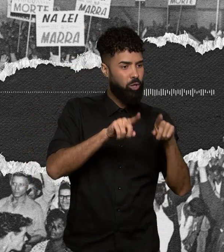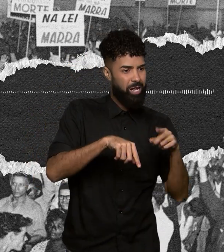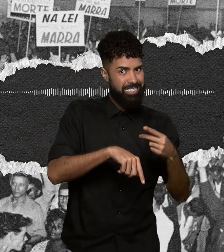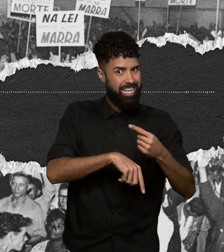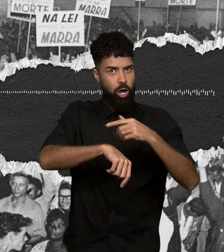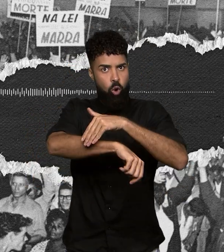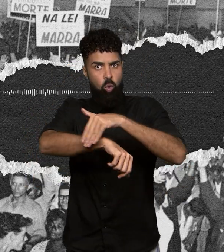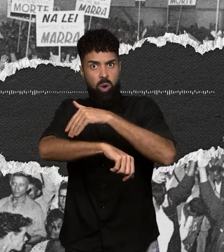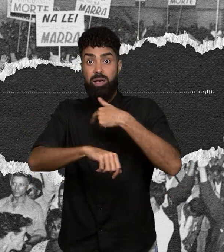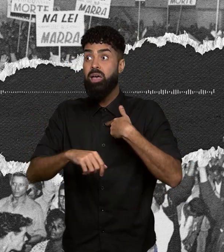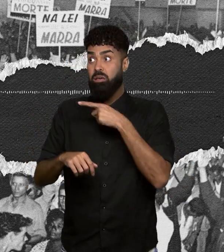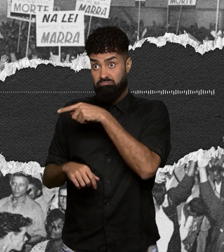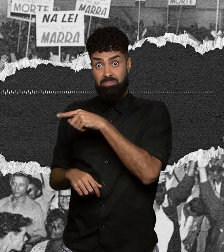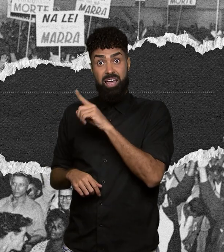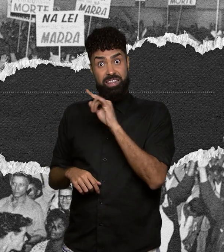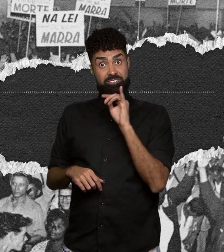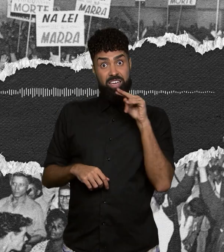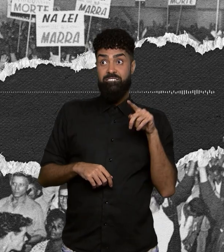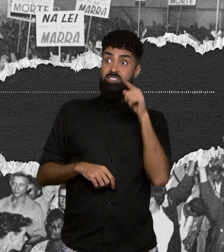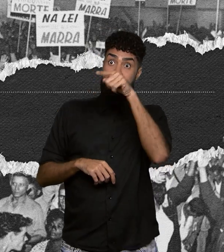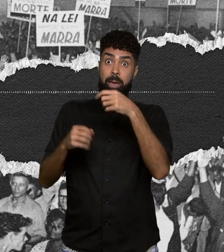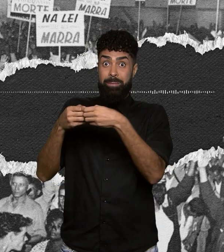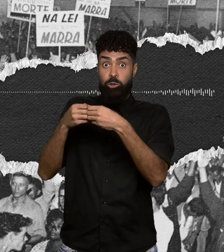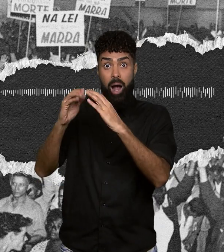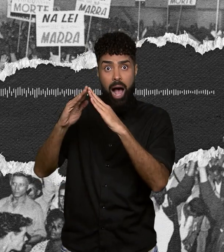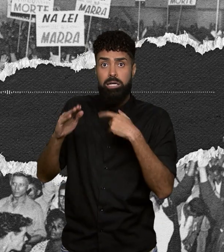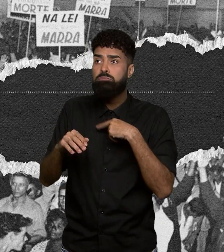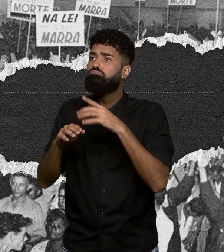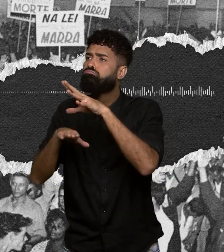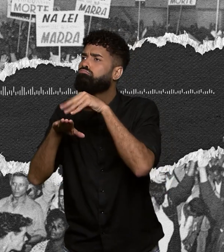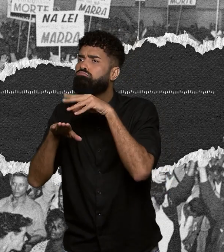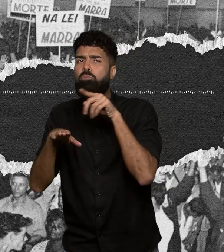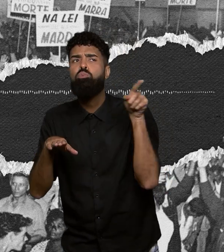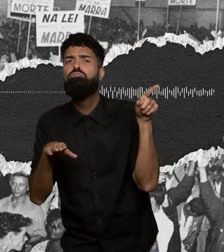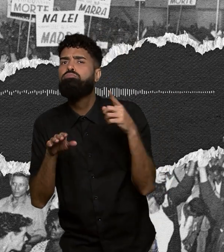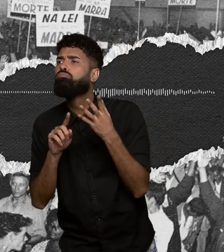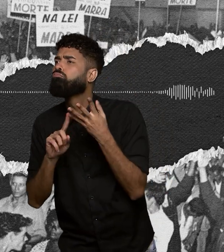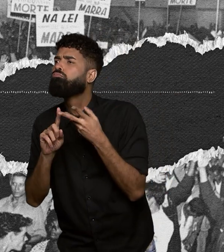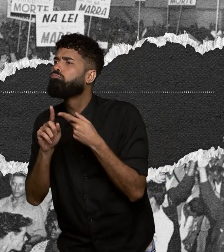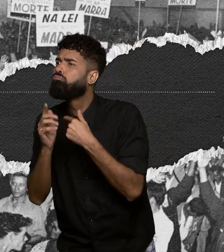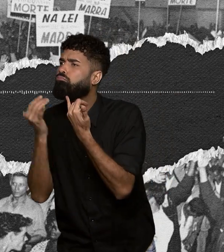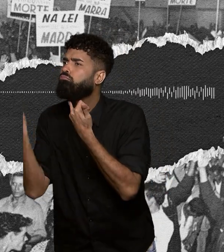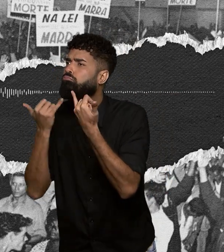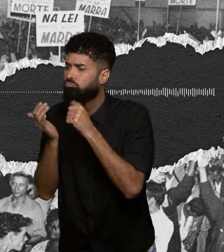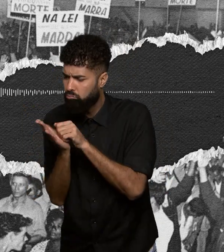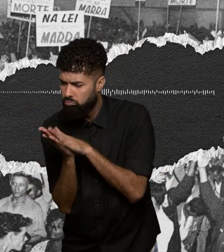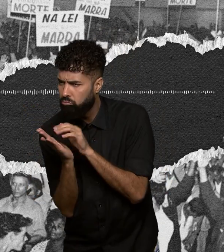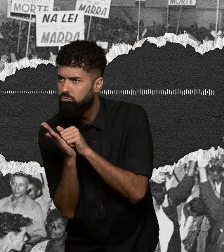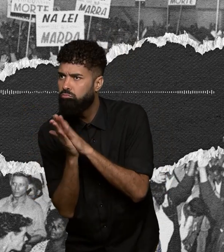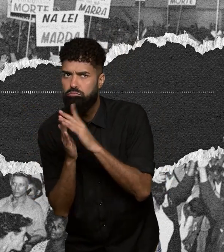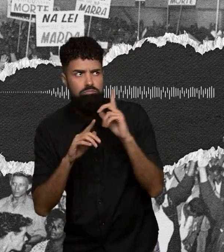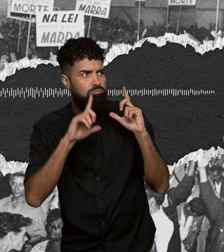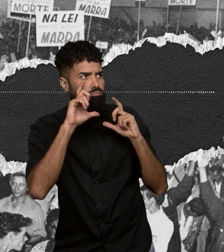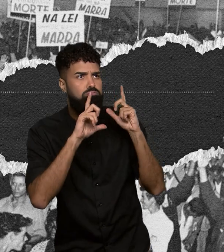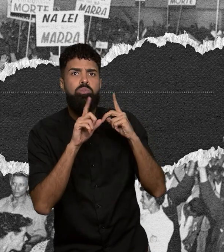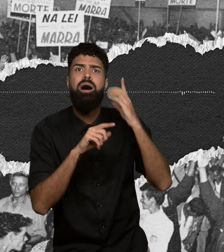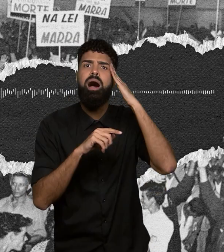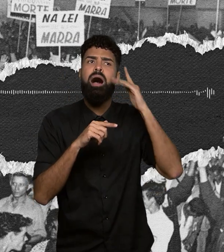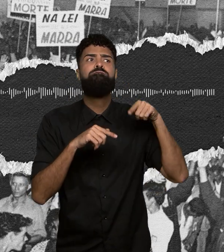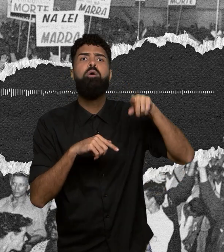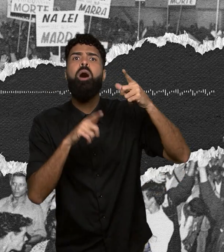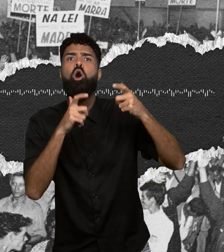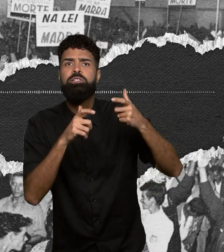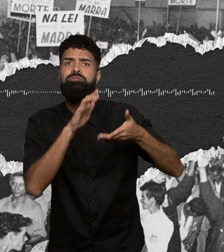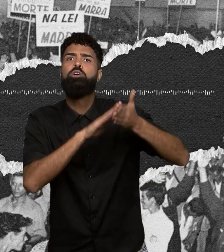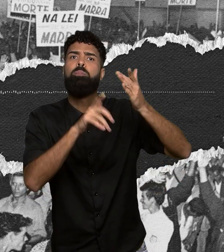no entorno da moradia daquele trabalhador buscar informação sobre eles com informações sobre se ele viajou onde esteve